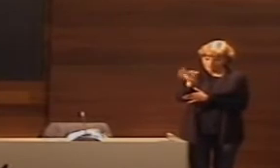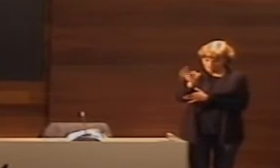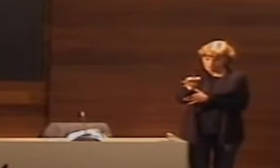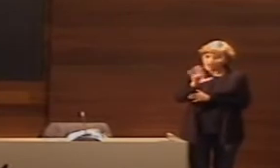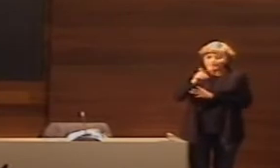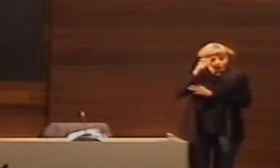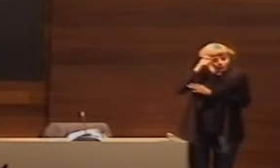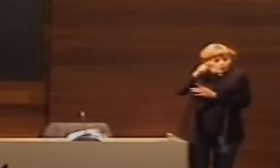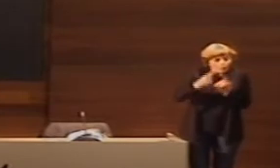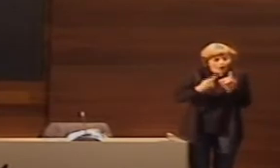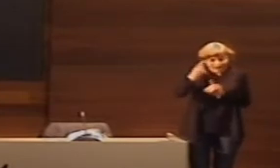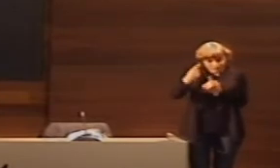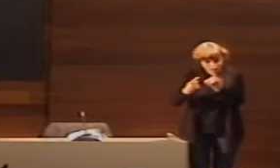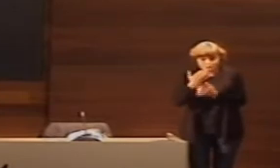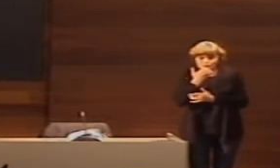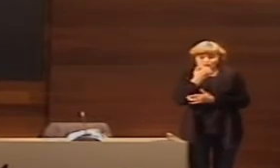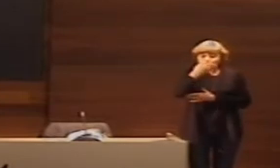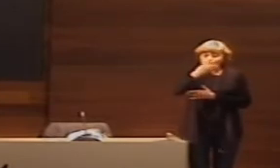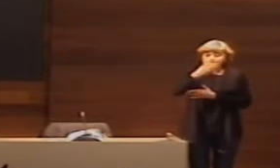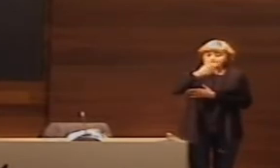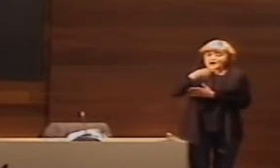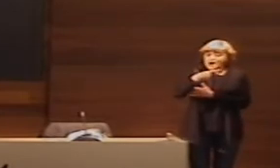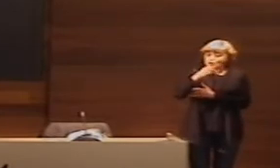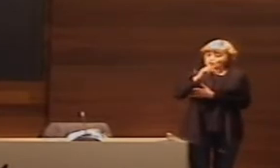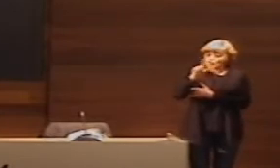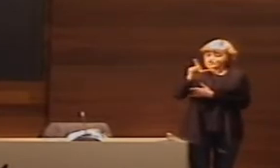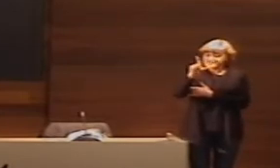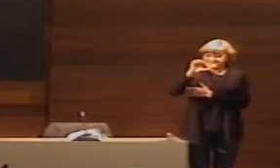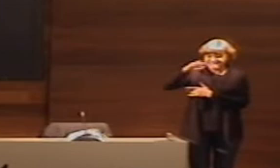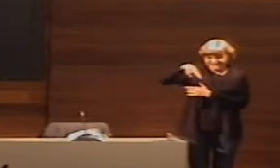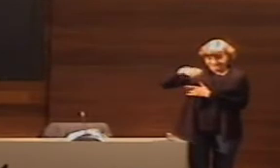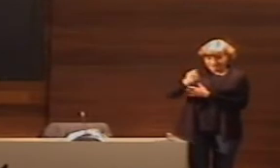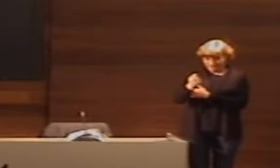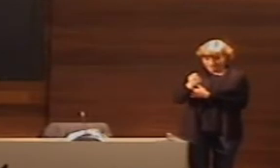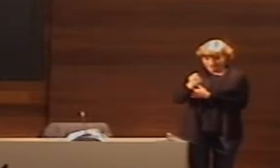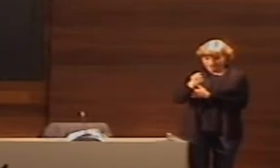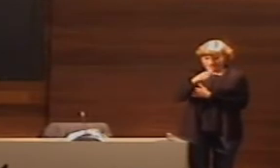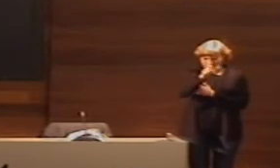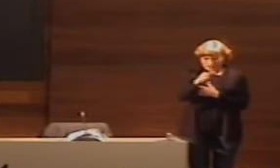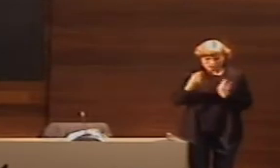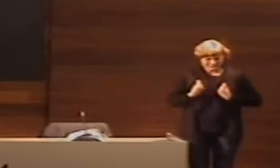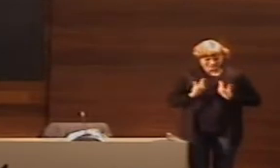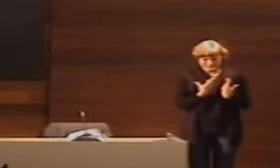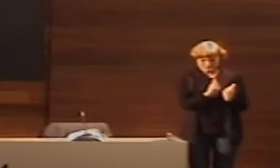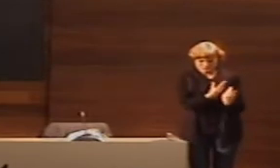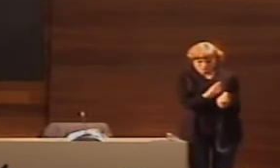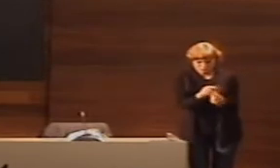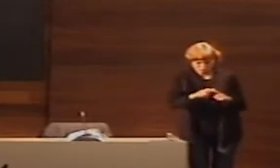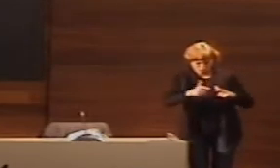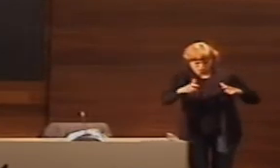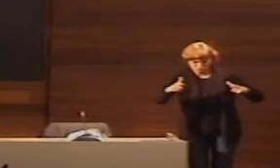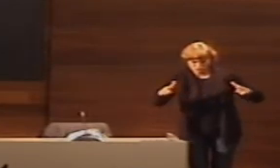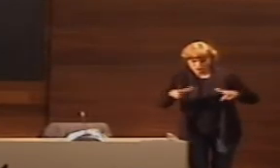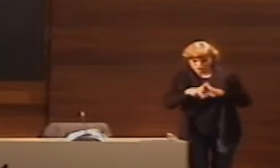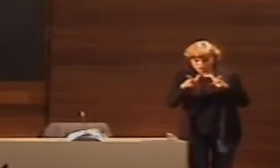Es más, en Debagoyena la densidad de población es muy alta. No es